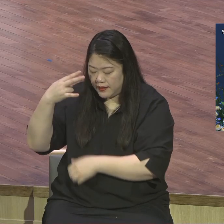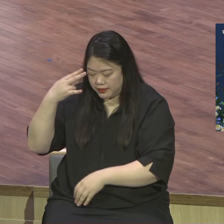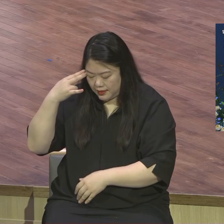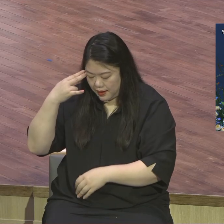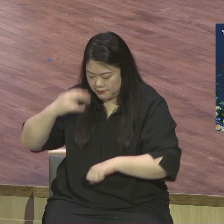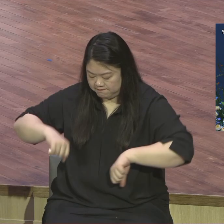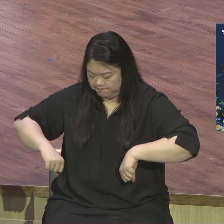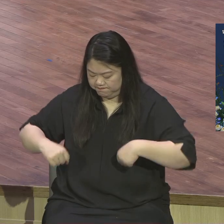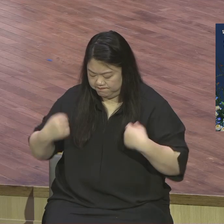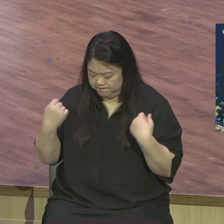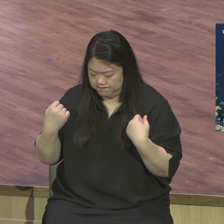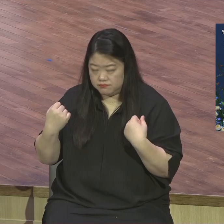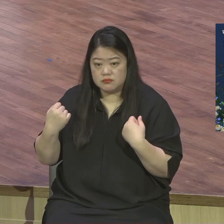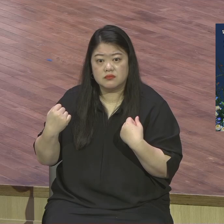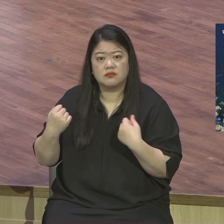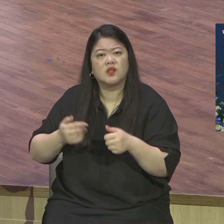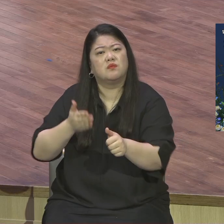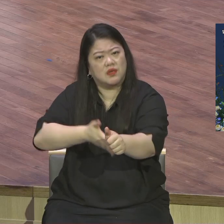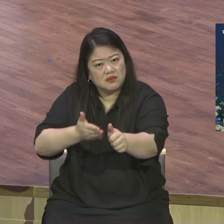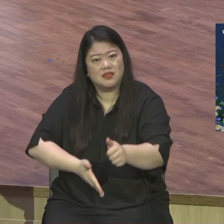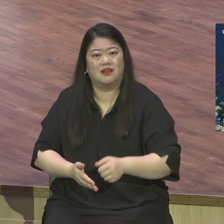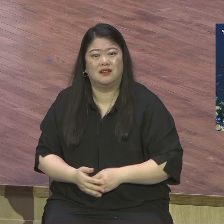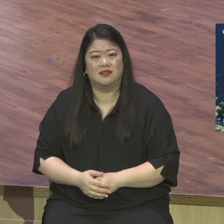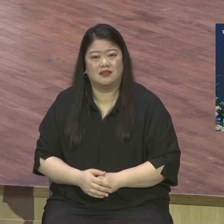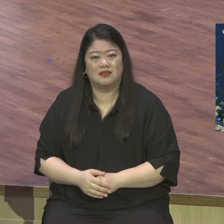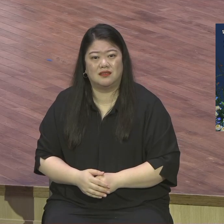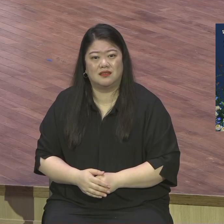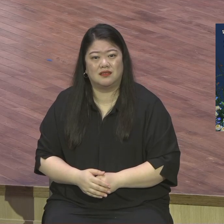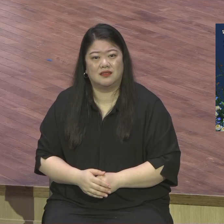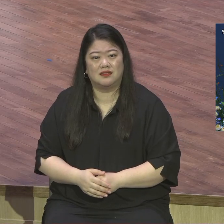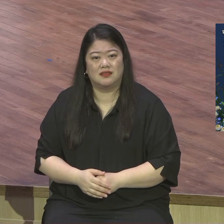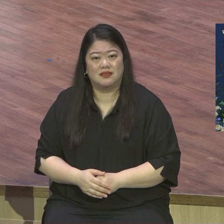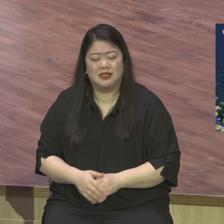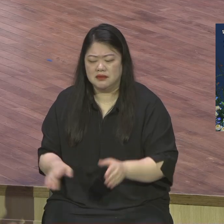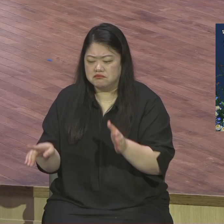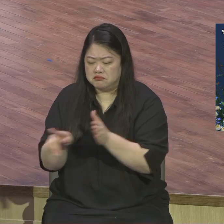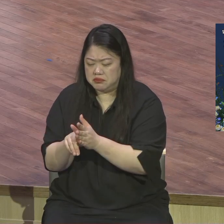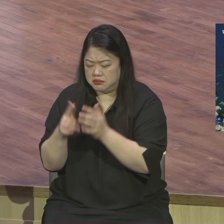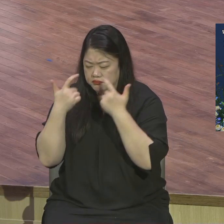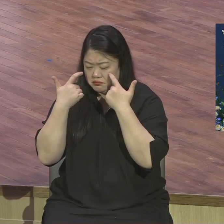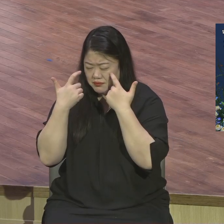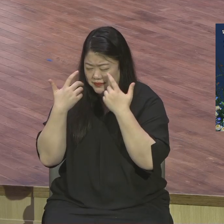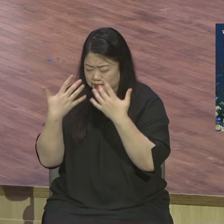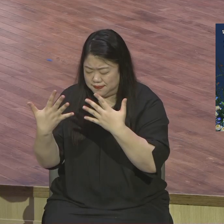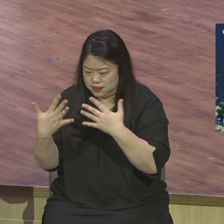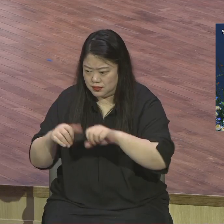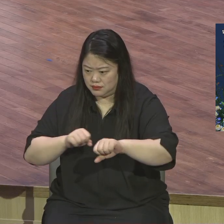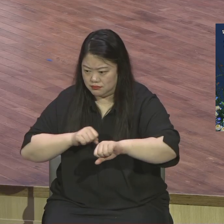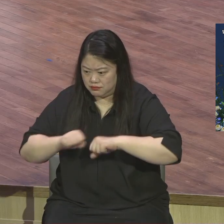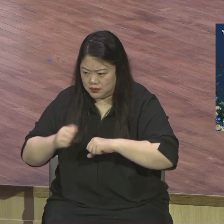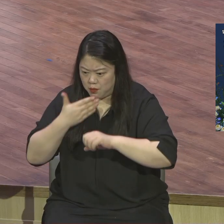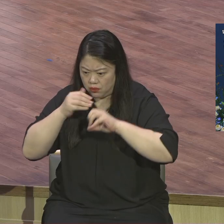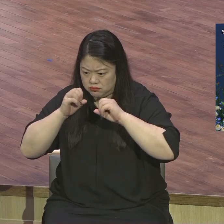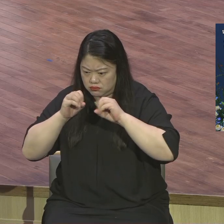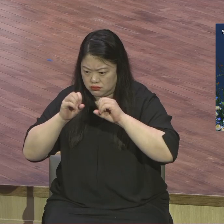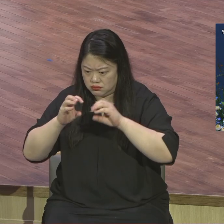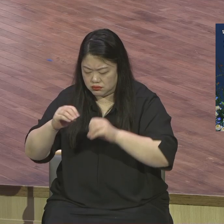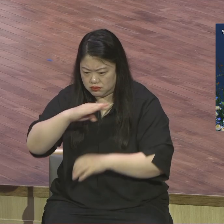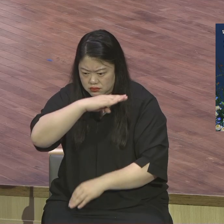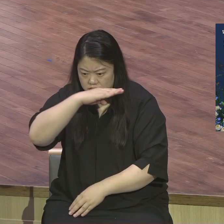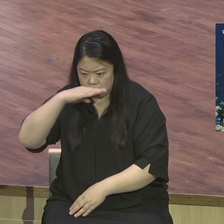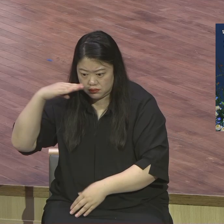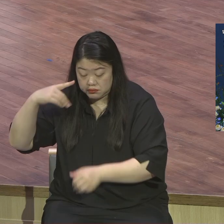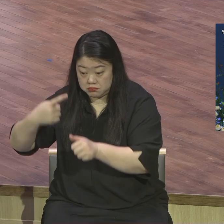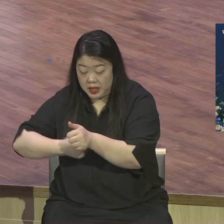복음은 확산되고 믿음은 더 굳건해지고 하나님은 더 첨부하시고 아멘 하나님은 불꽃 같은 운동자로